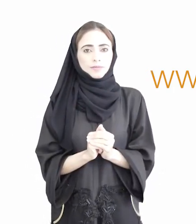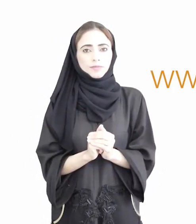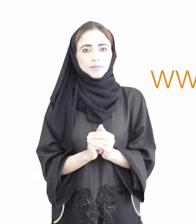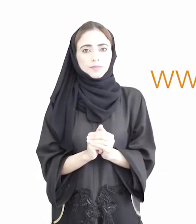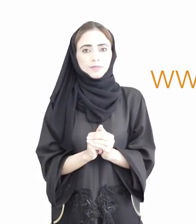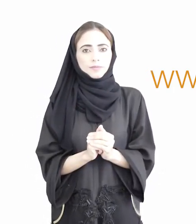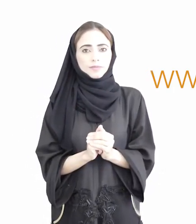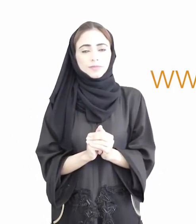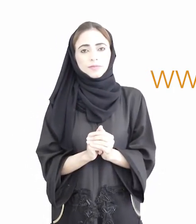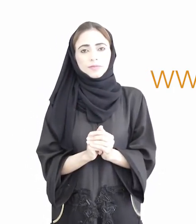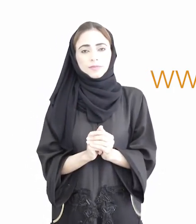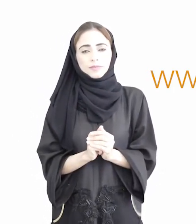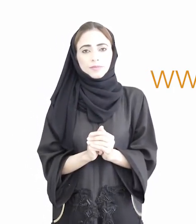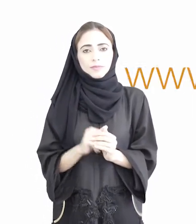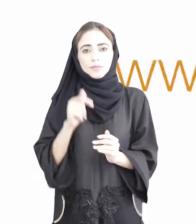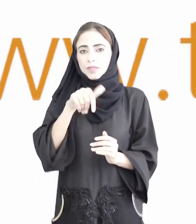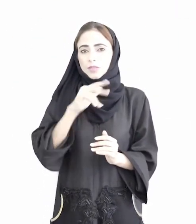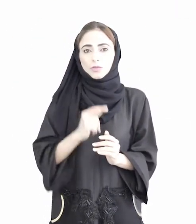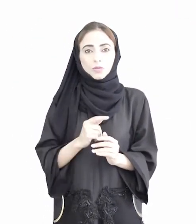tra.gov.ae.